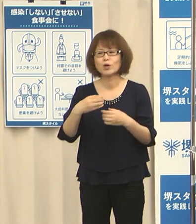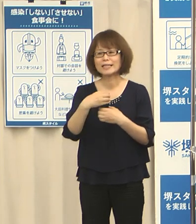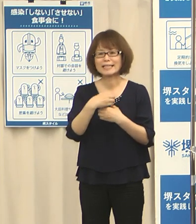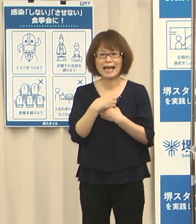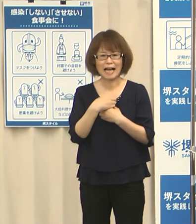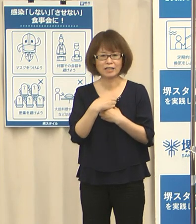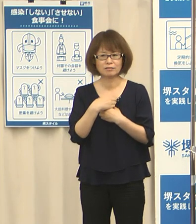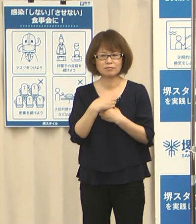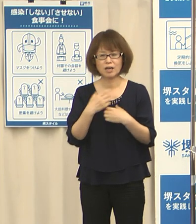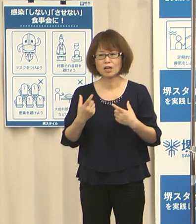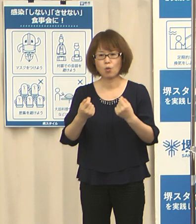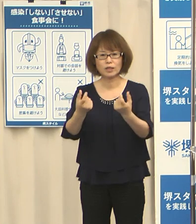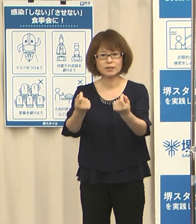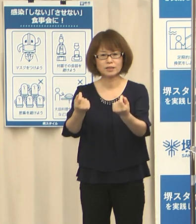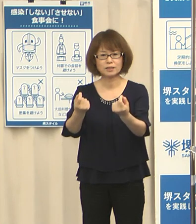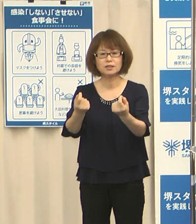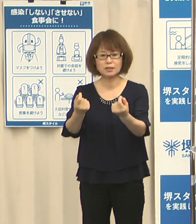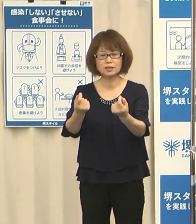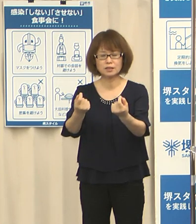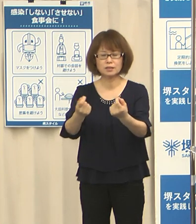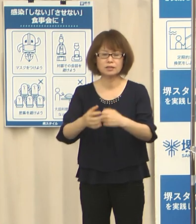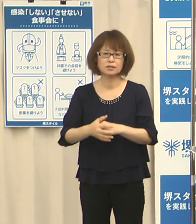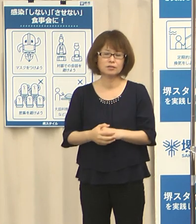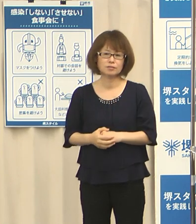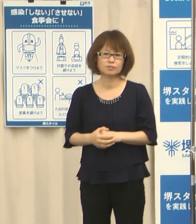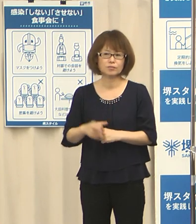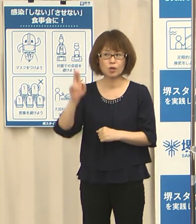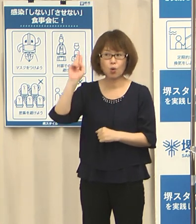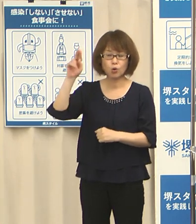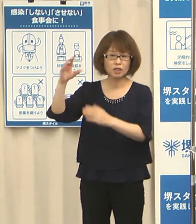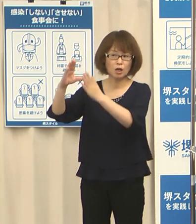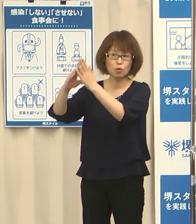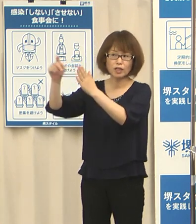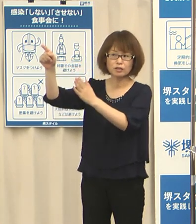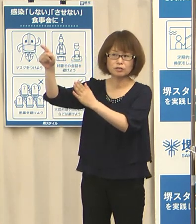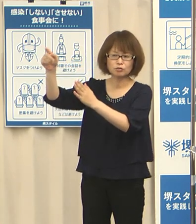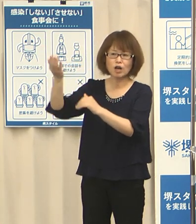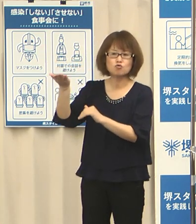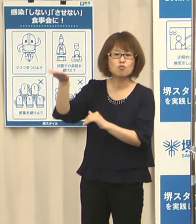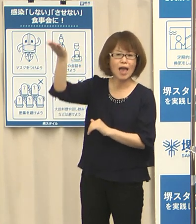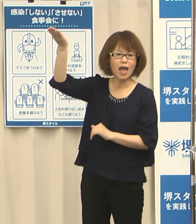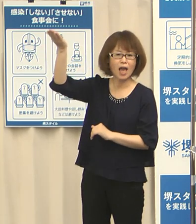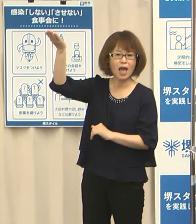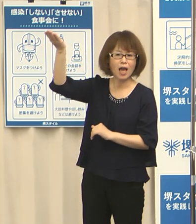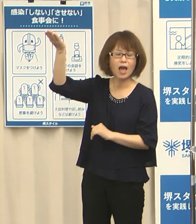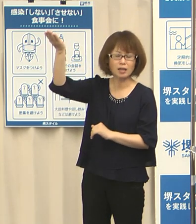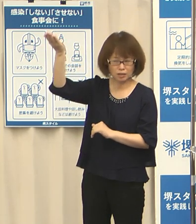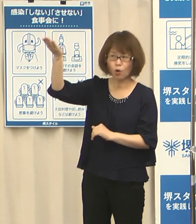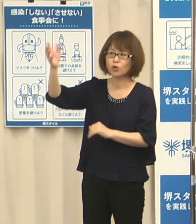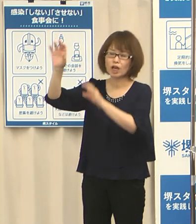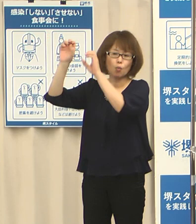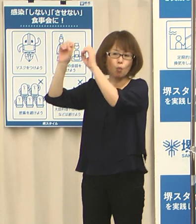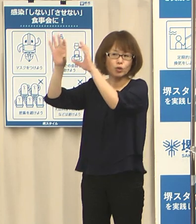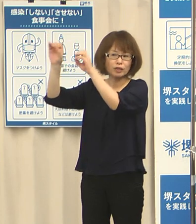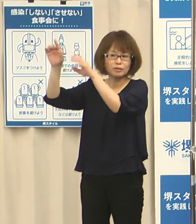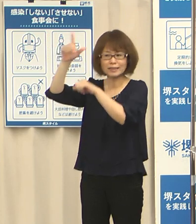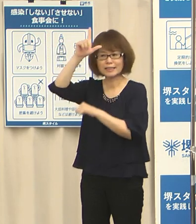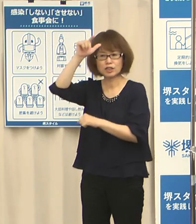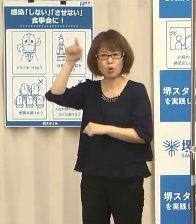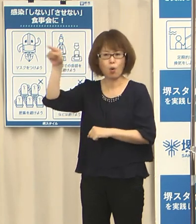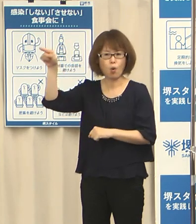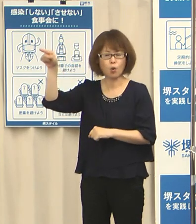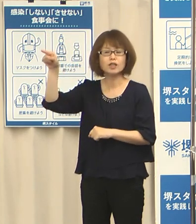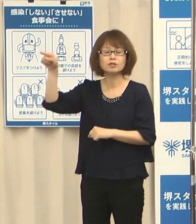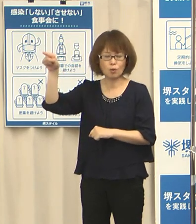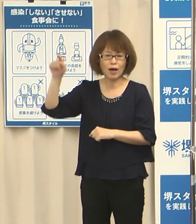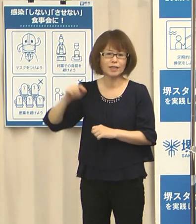、そこはあのまあ、もちろん大阪モデルというのは上位にありますので、大阪モデルが点灯しているということは、黄色が点灯しているということはそ